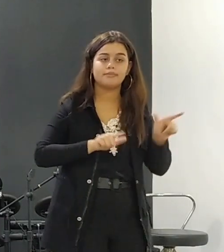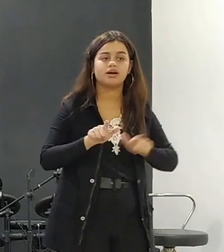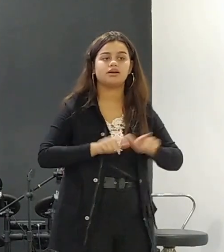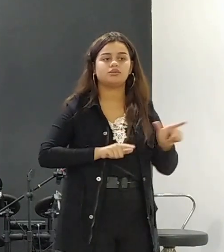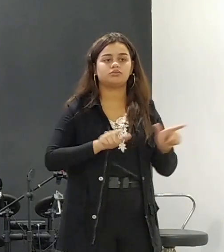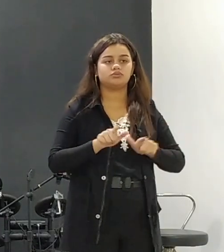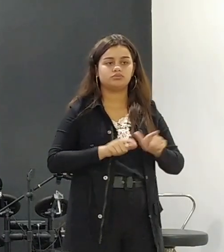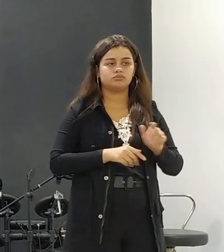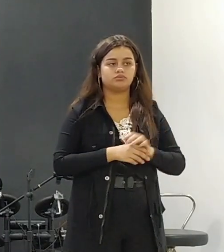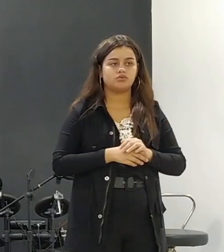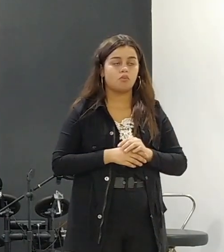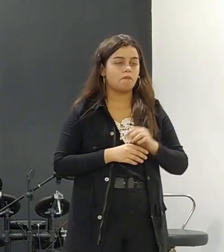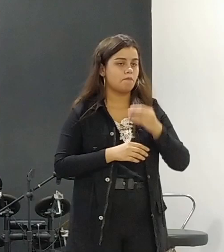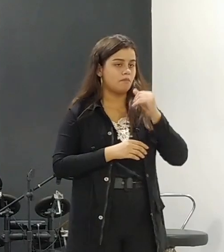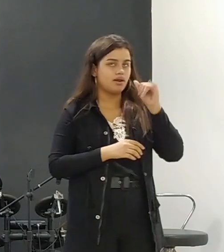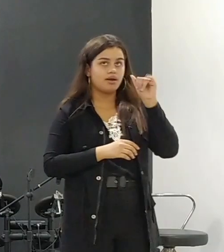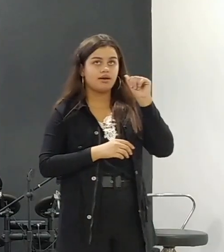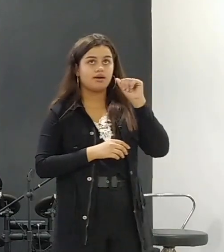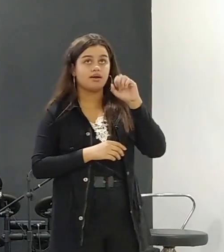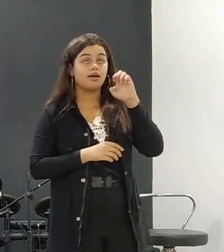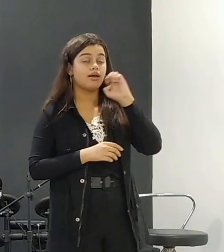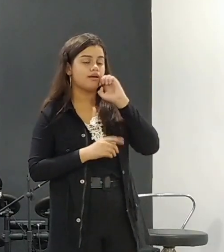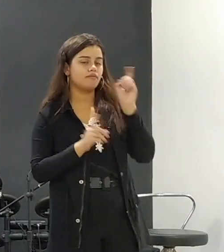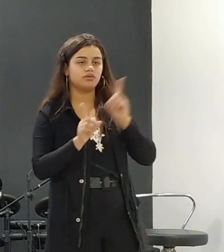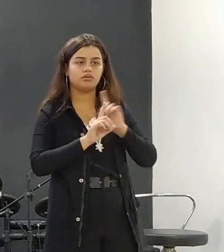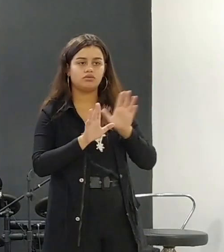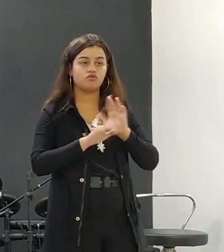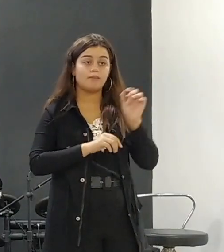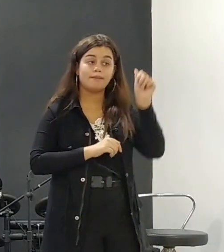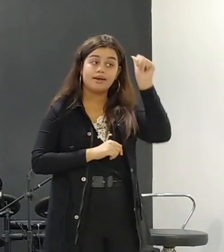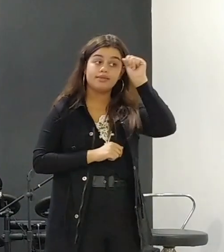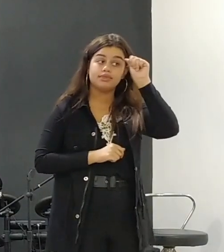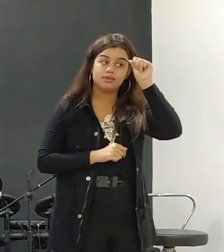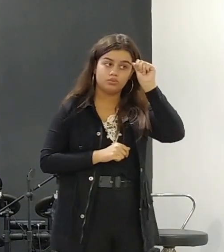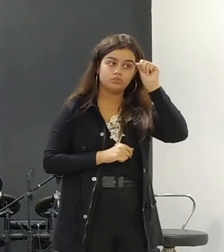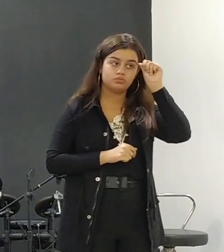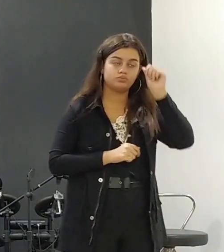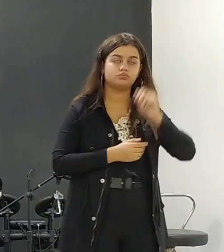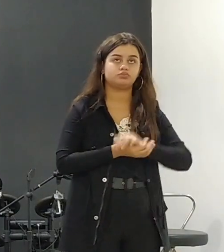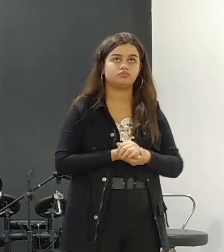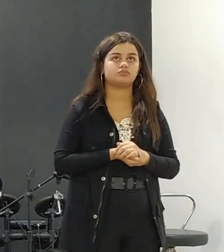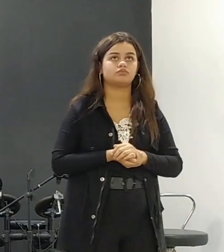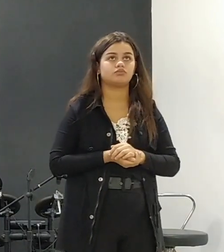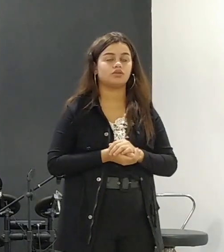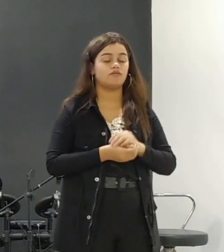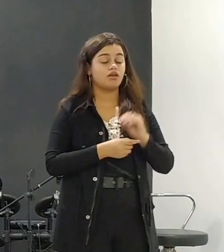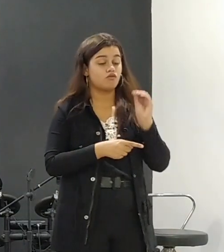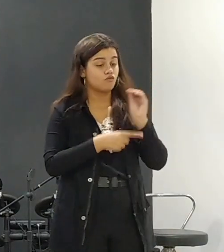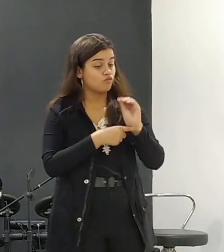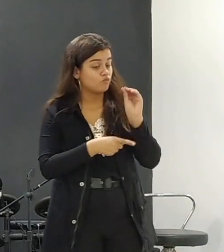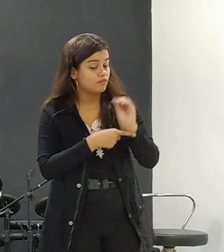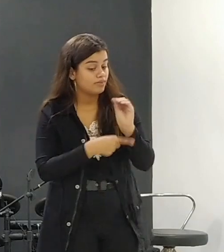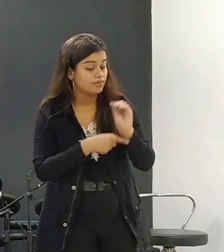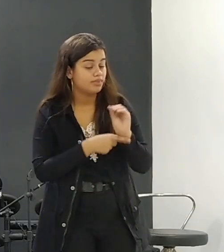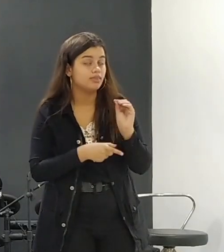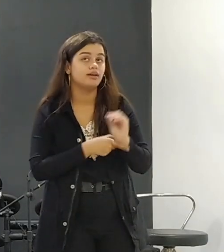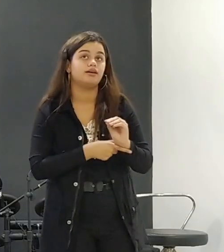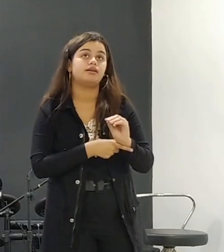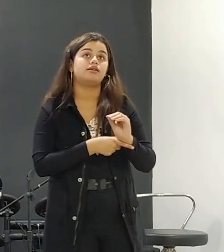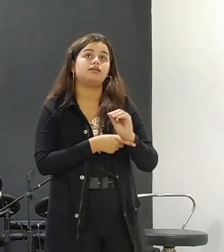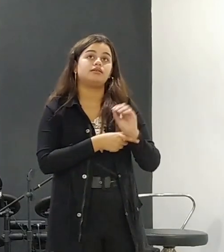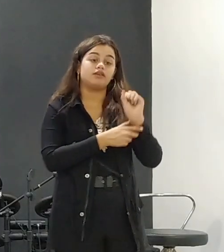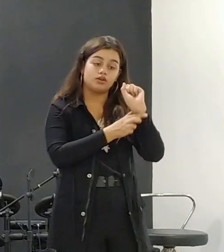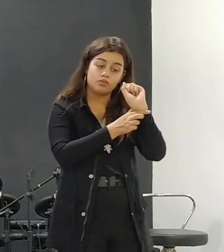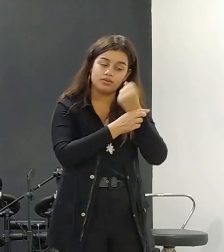ele um trabalho. Não foi para Eva que ele deu esse trabalho, ele deu para Adão. Amém? Você vai lavrar, trabalhar lá na terra